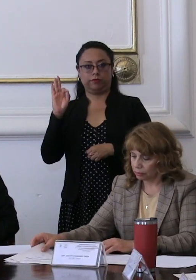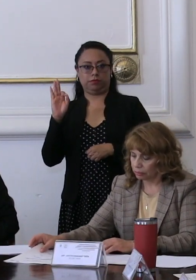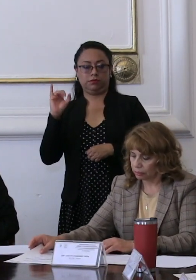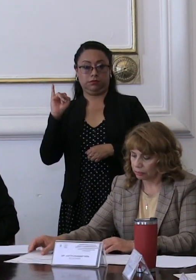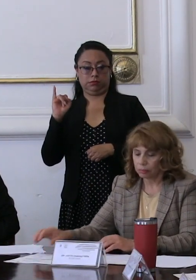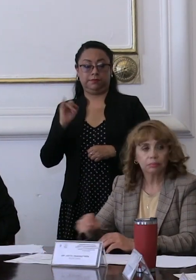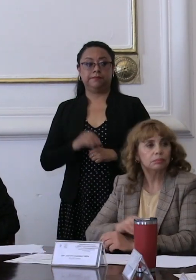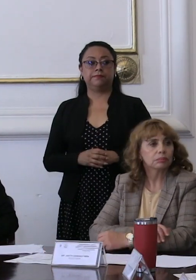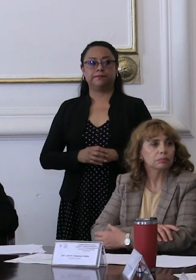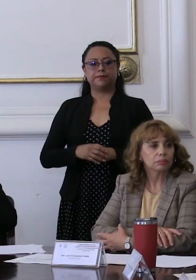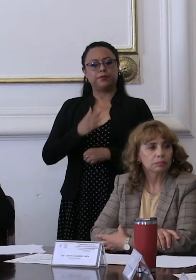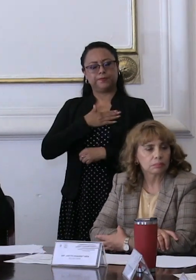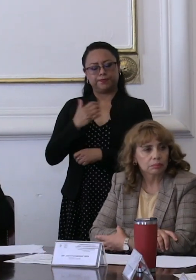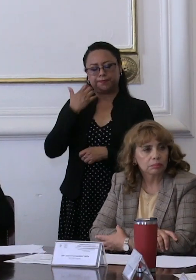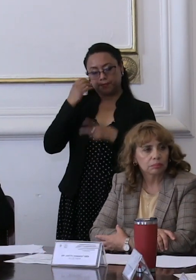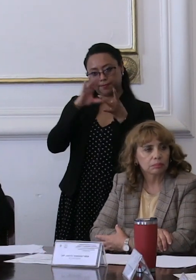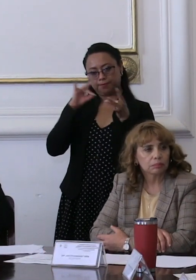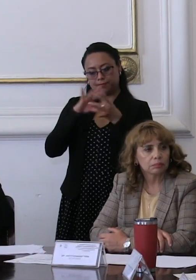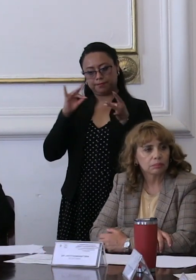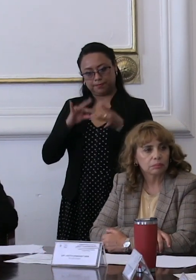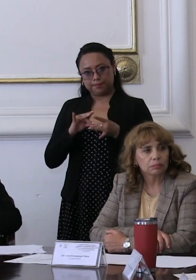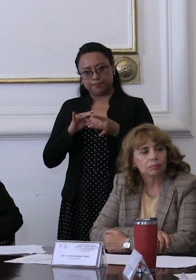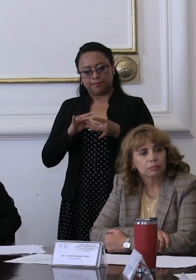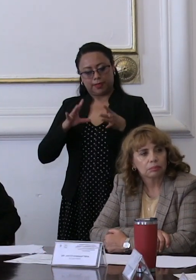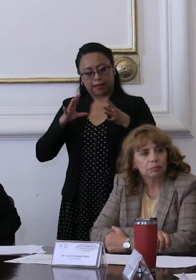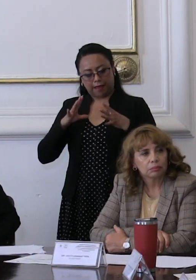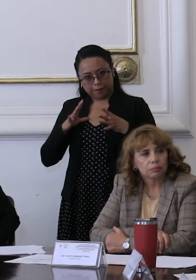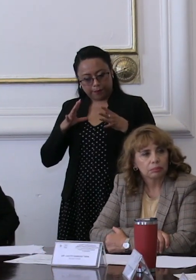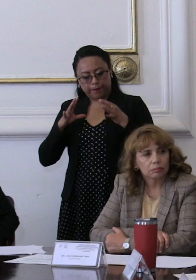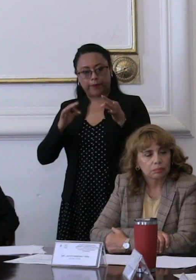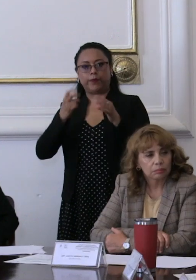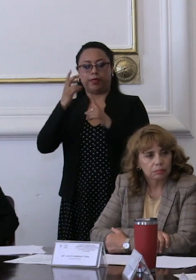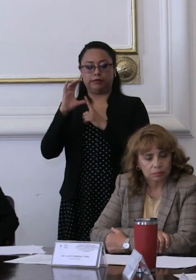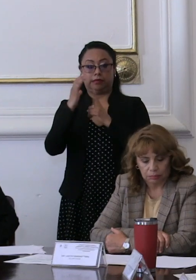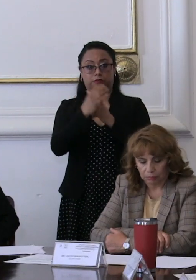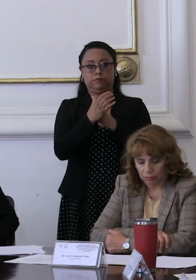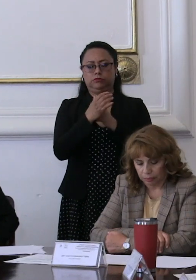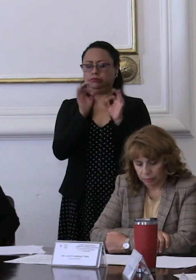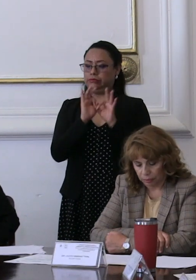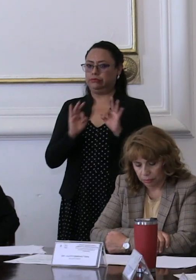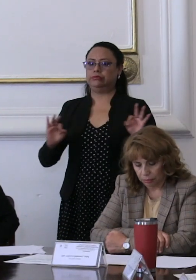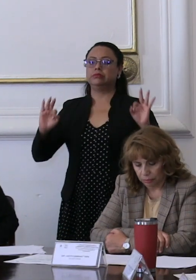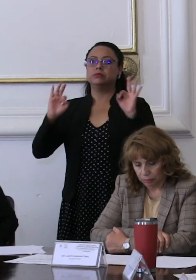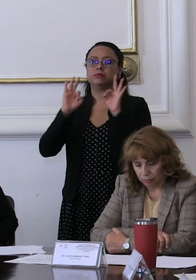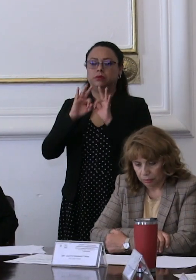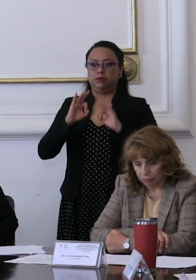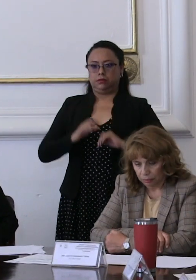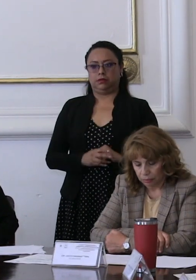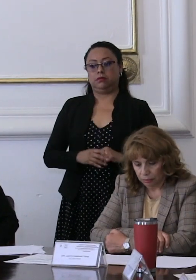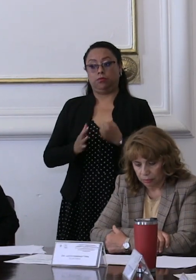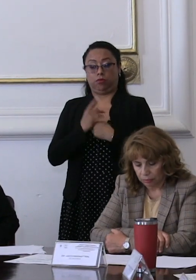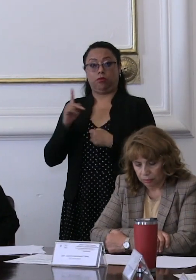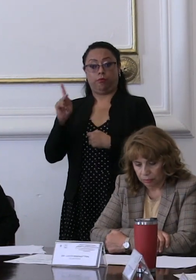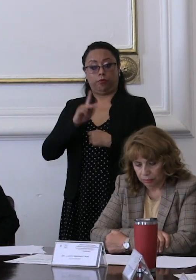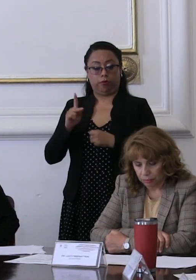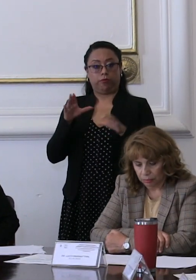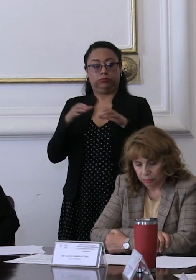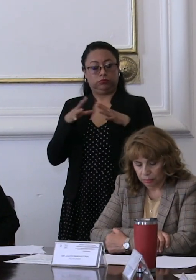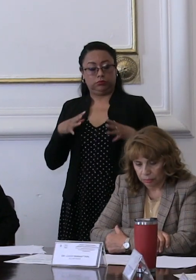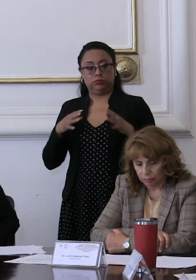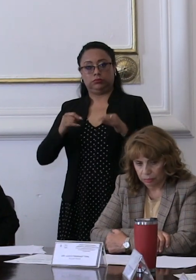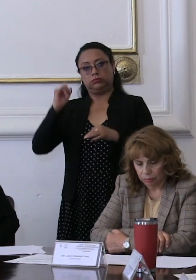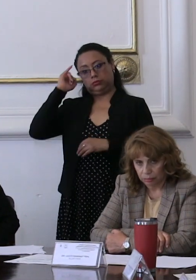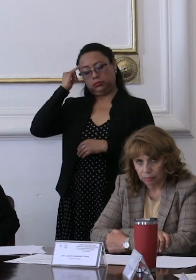Quiero destacar la importancia de las instalaciones de la Comisión de Pueblos, Barrios Originarios, Comunidades Indígenas,